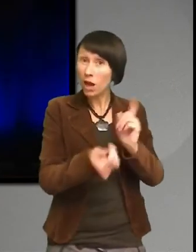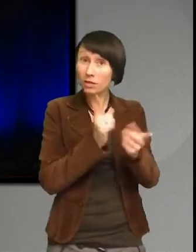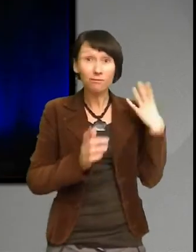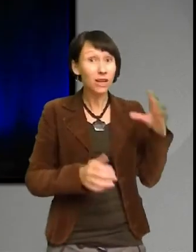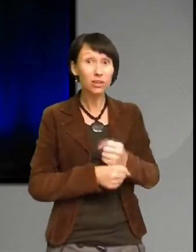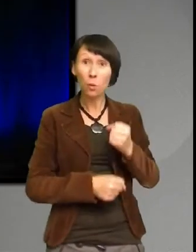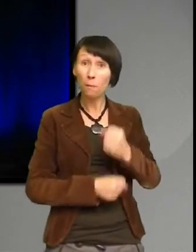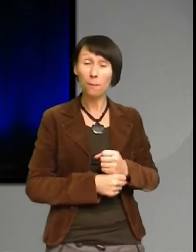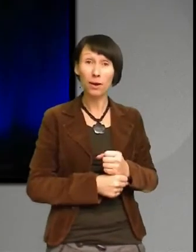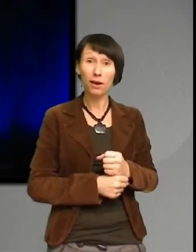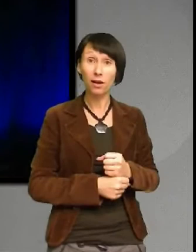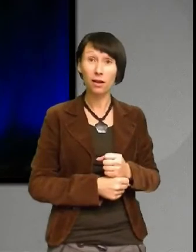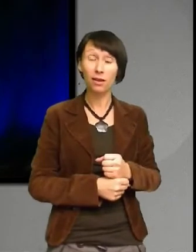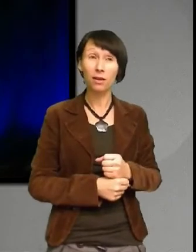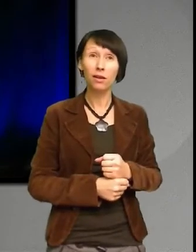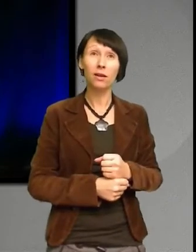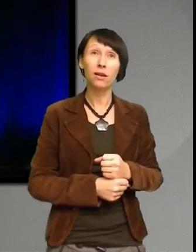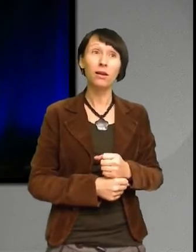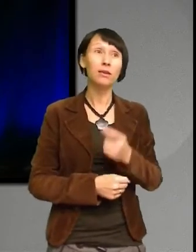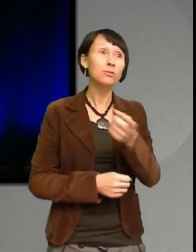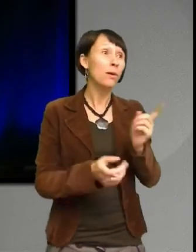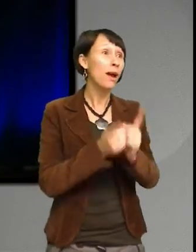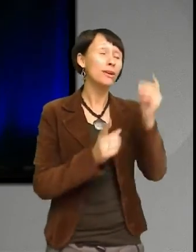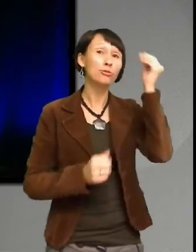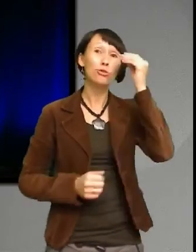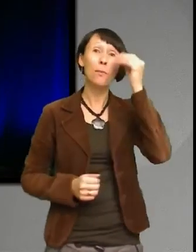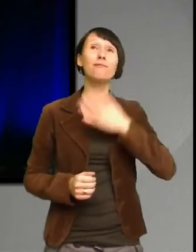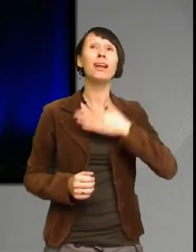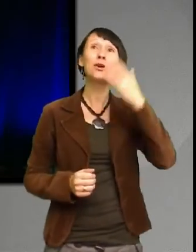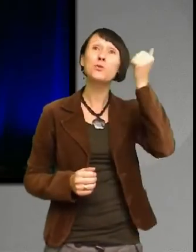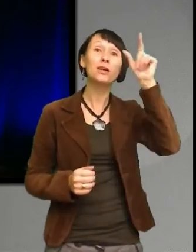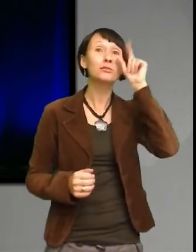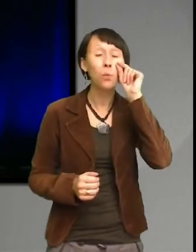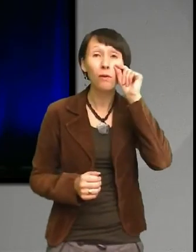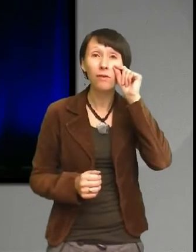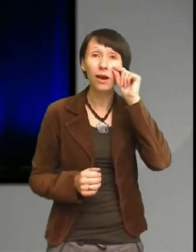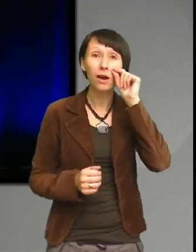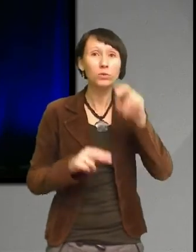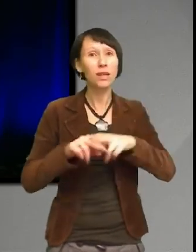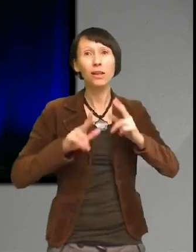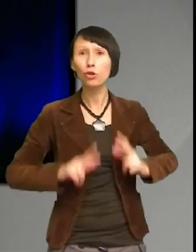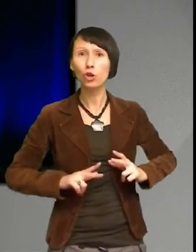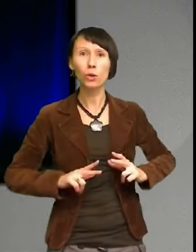drömmer de om att kunna sova istället för att jagas av poliser mitt i natten.